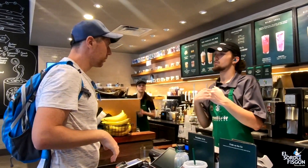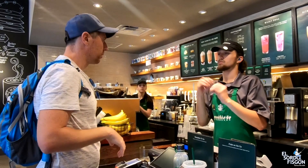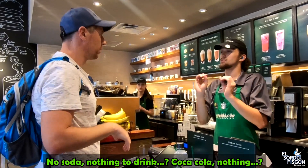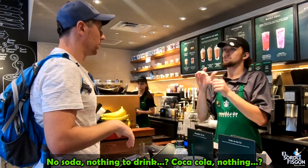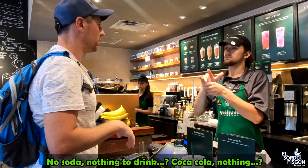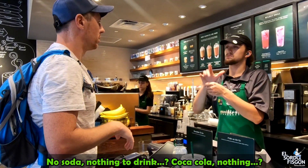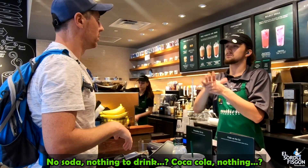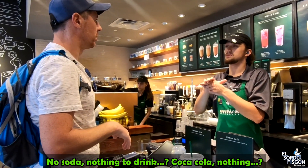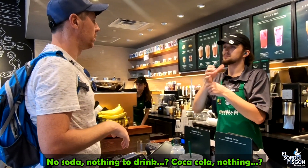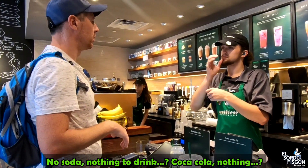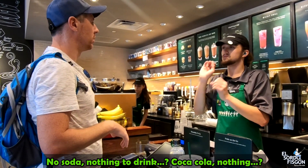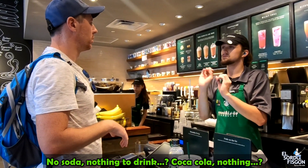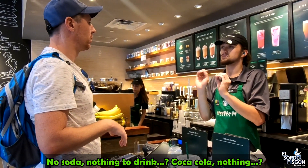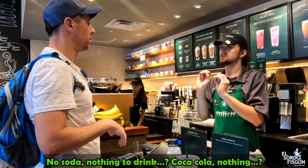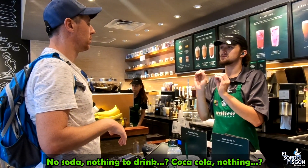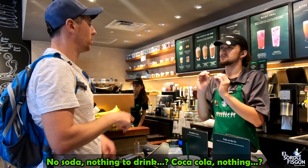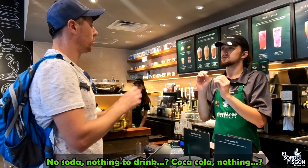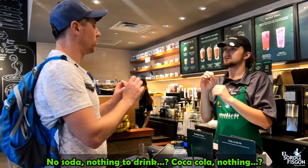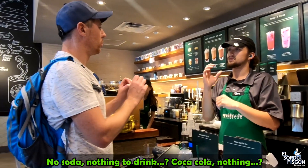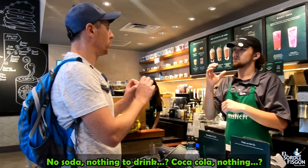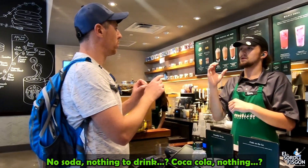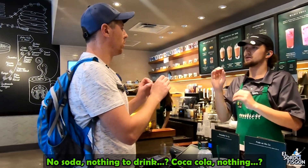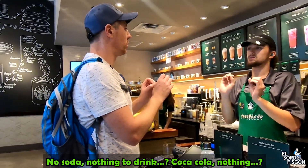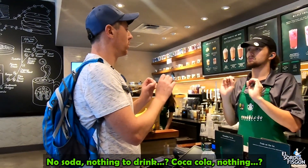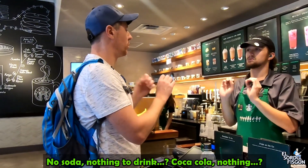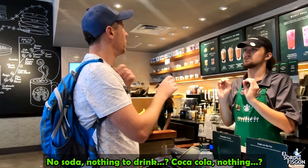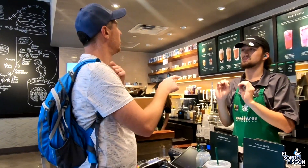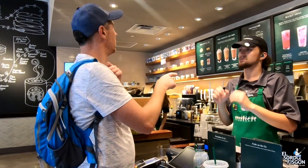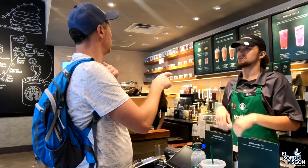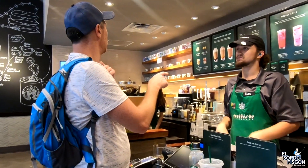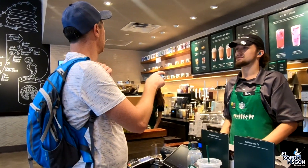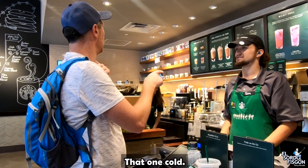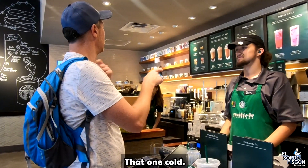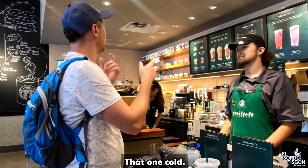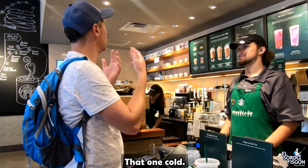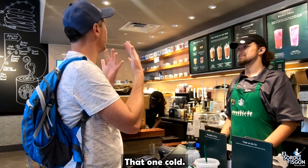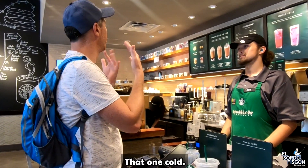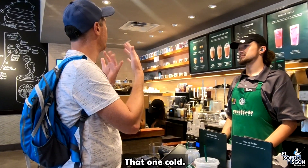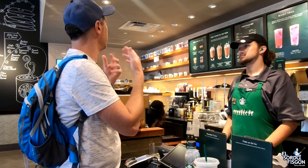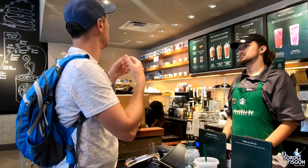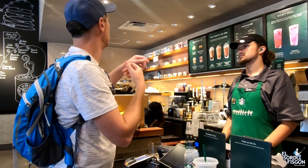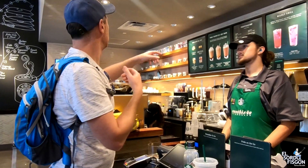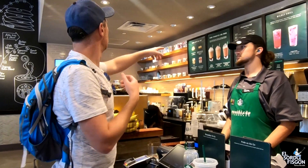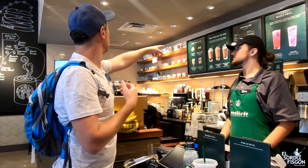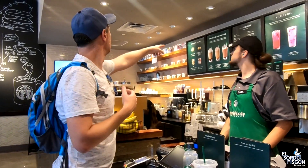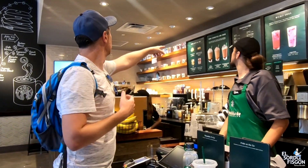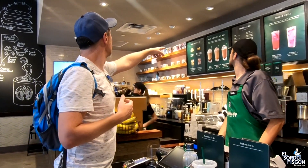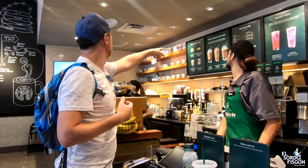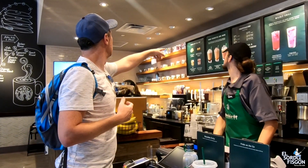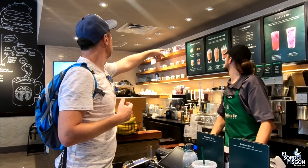No soda, nothing to drink, Coca-Cola, nothing. That one cold.